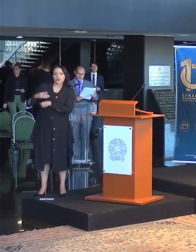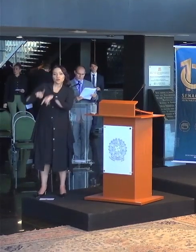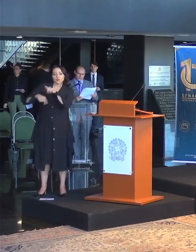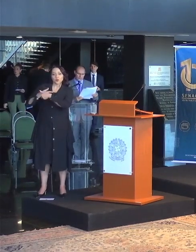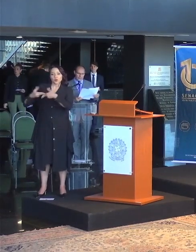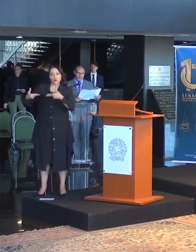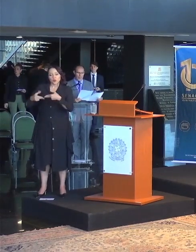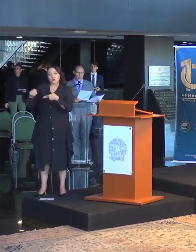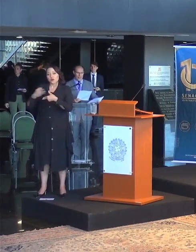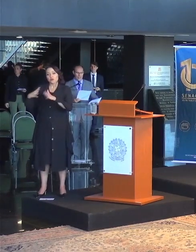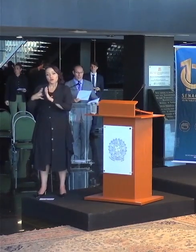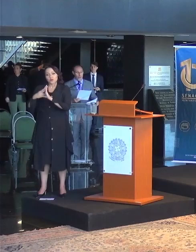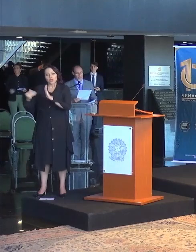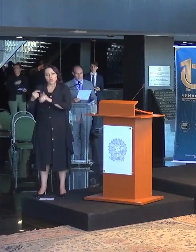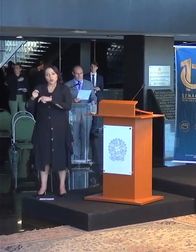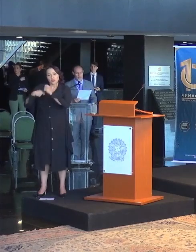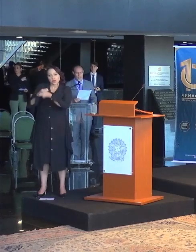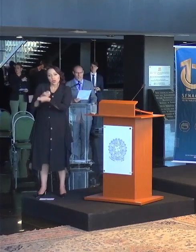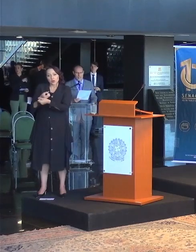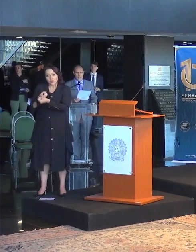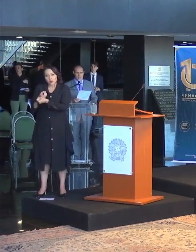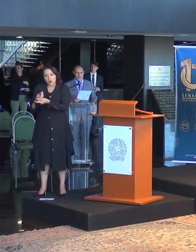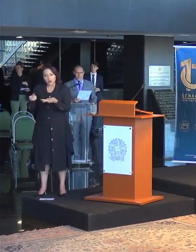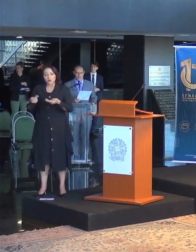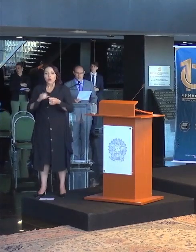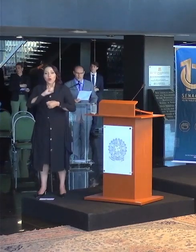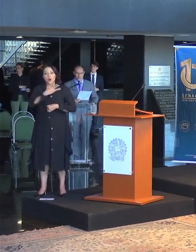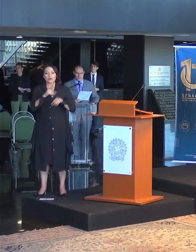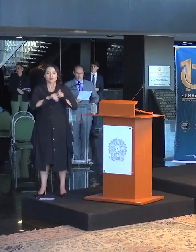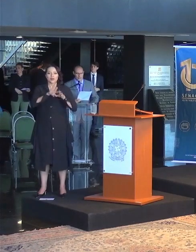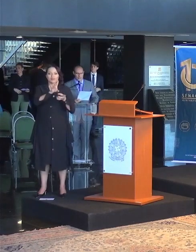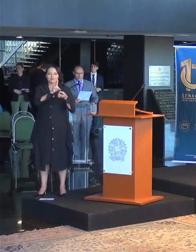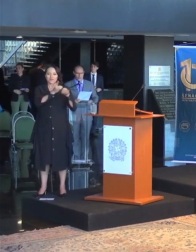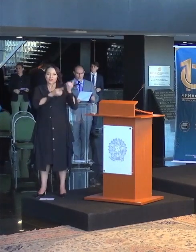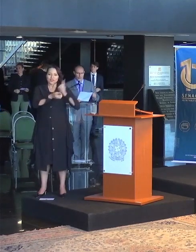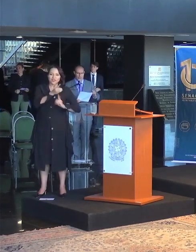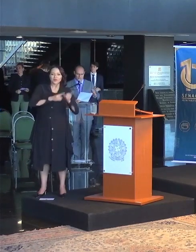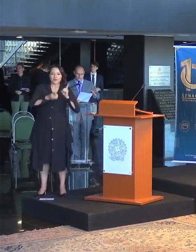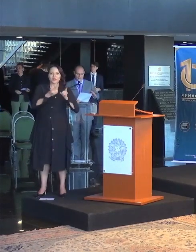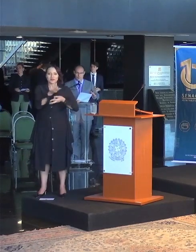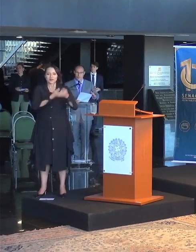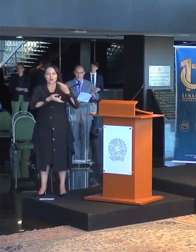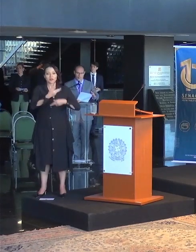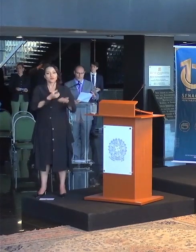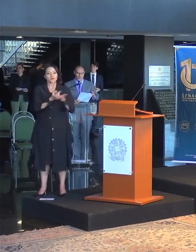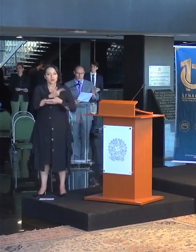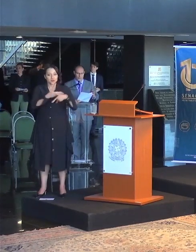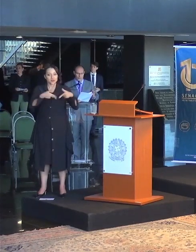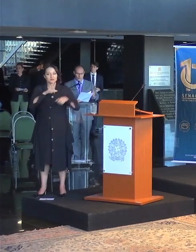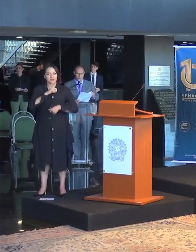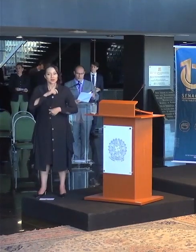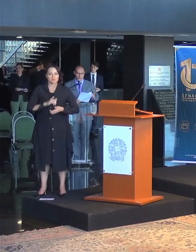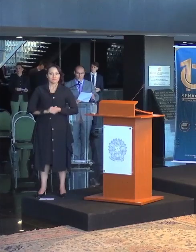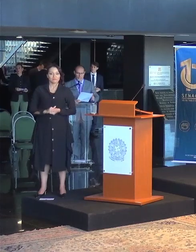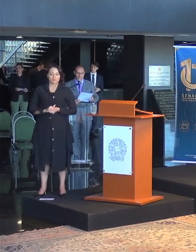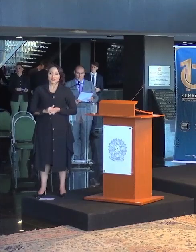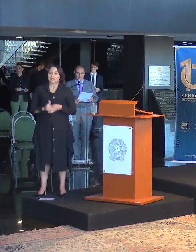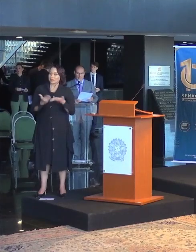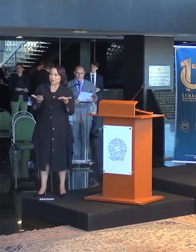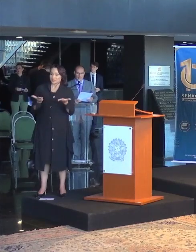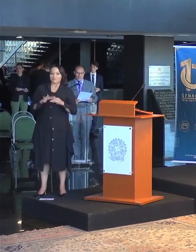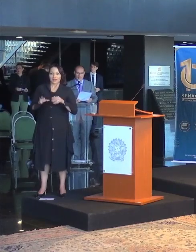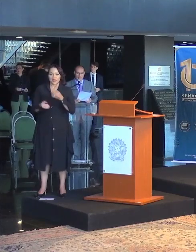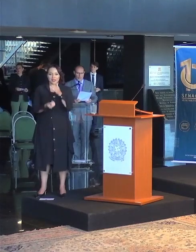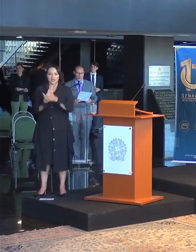produtos e novos modelos de negócios ofertados, seja no dinamismo que as relações de consumo exigem. Por tudo isso,